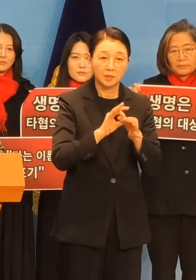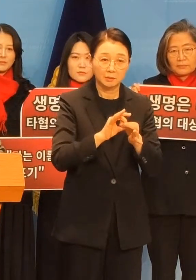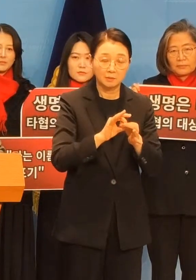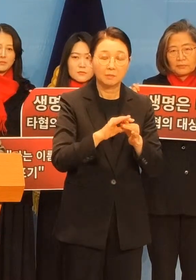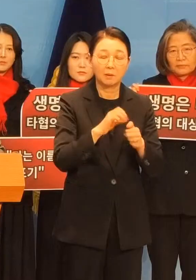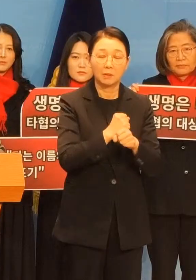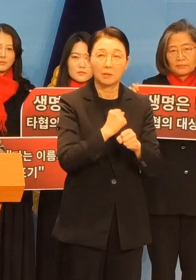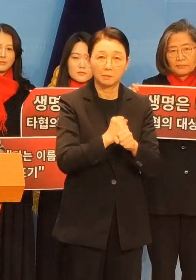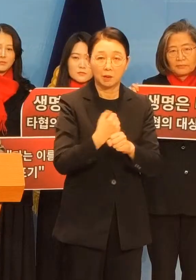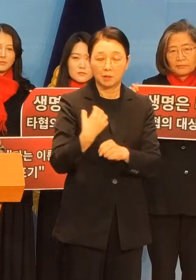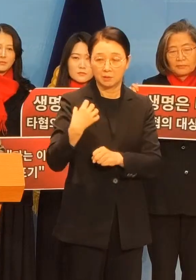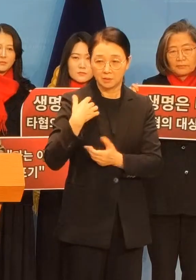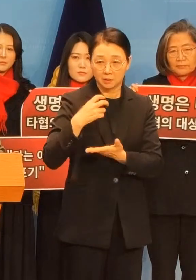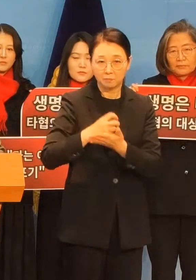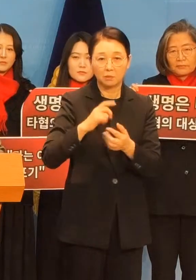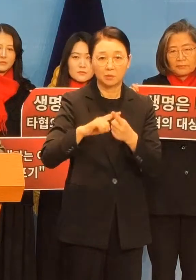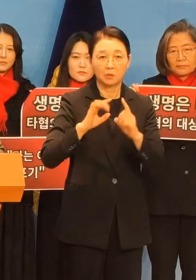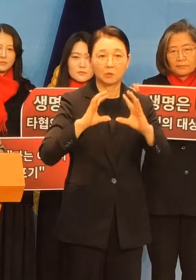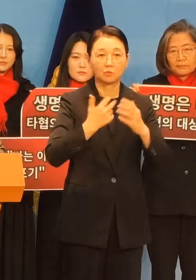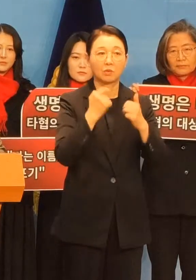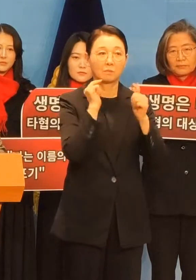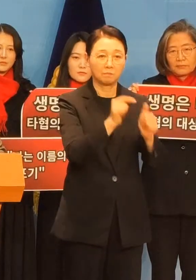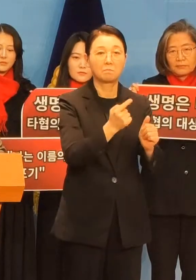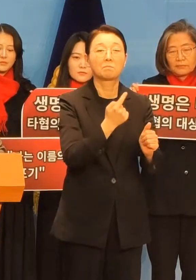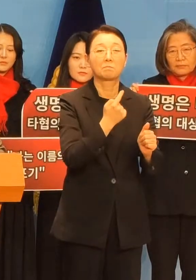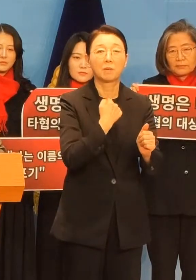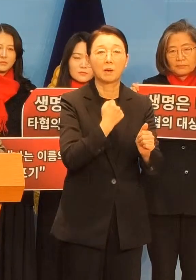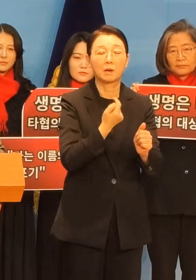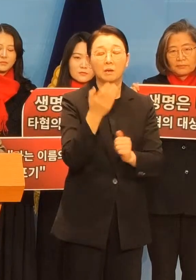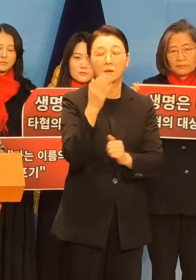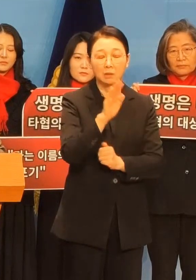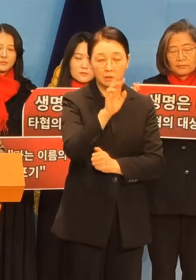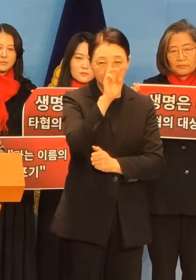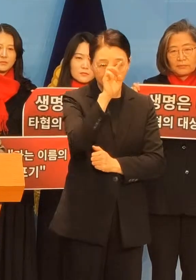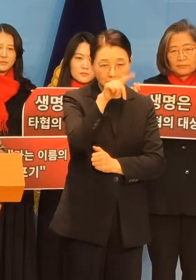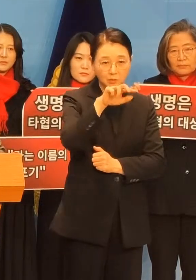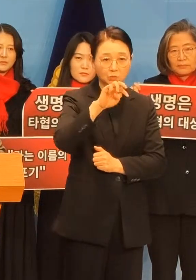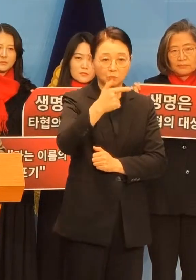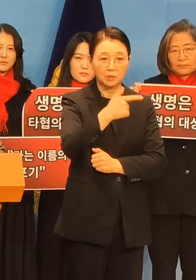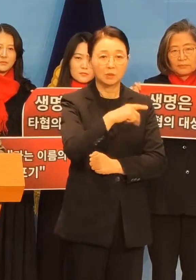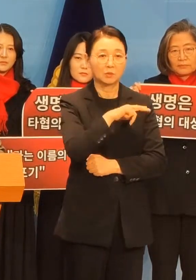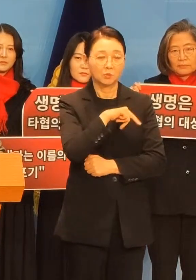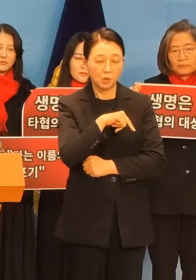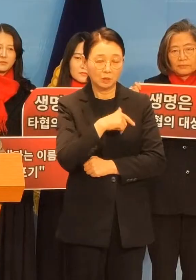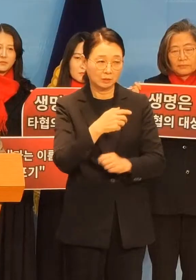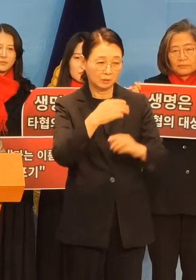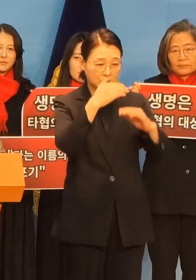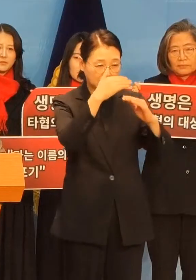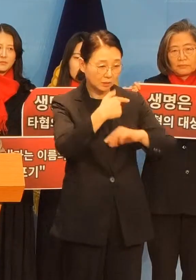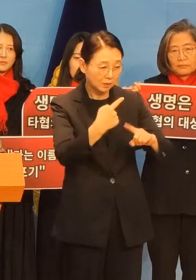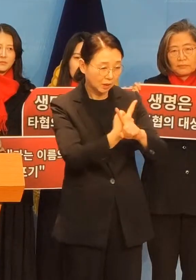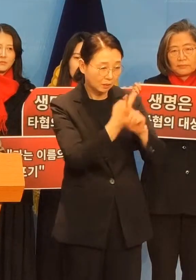책임 입법을 국회에 명령했다. 그러나 박주민 의원의 개정안은